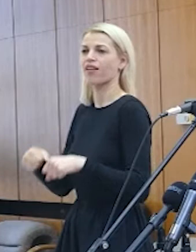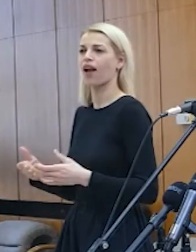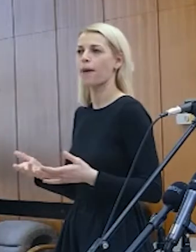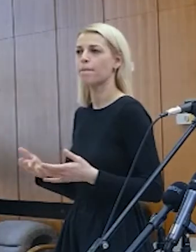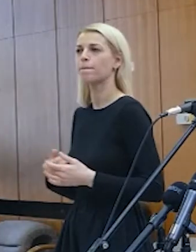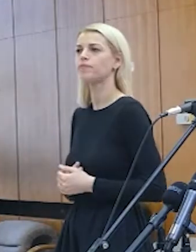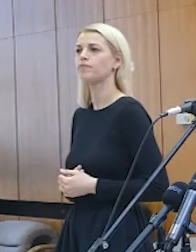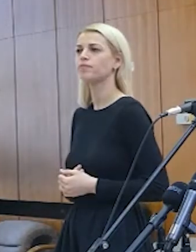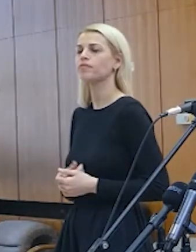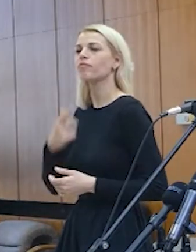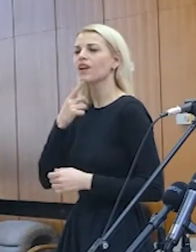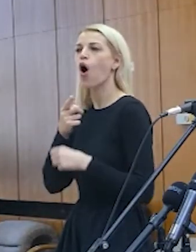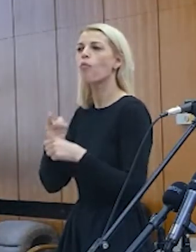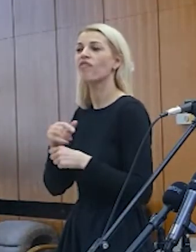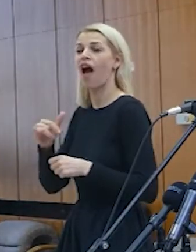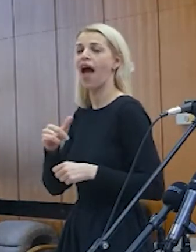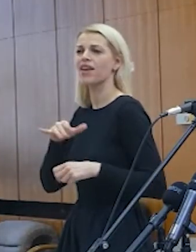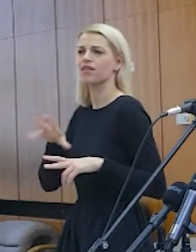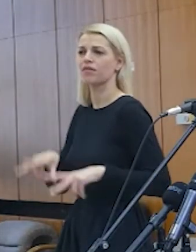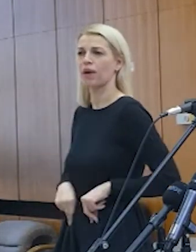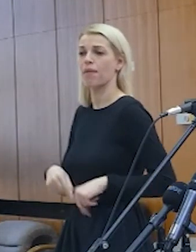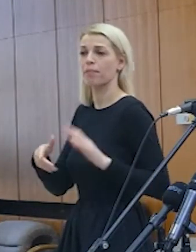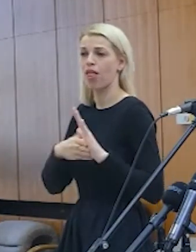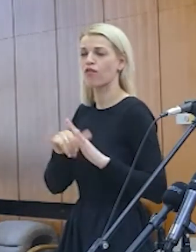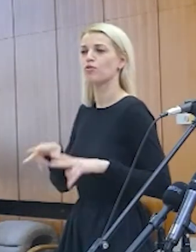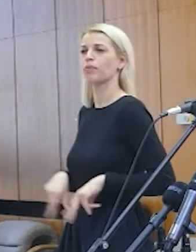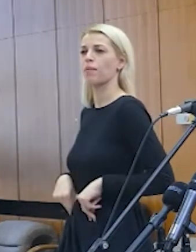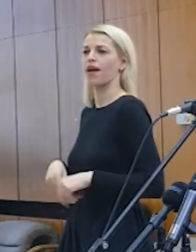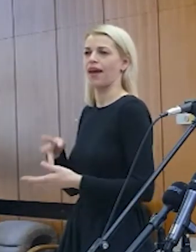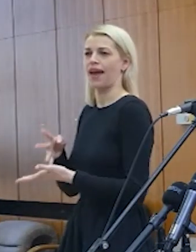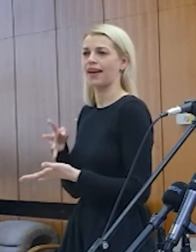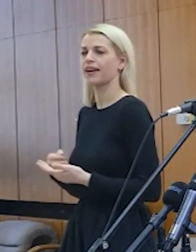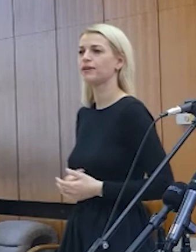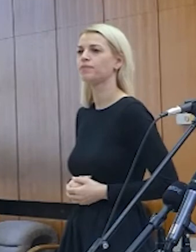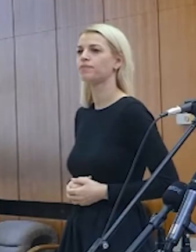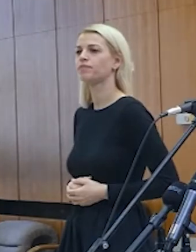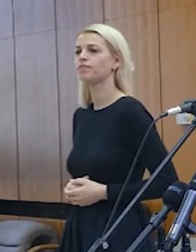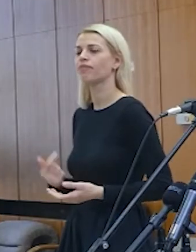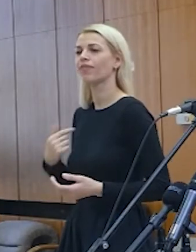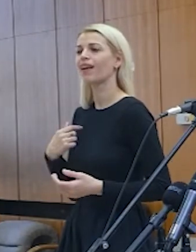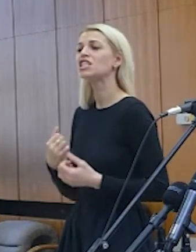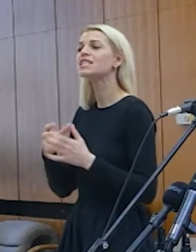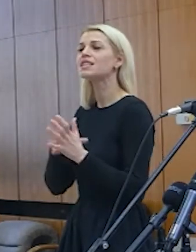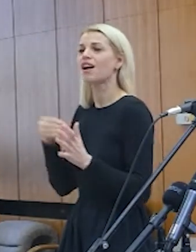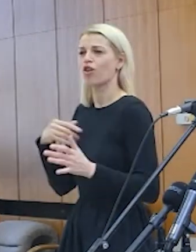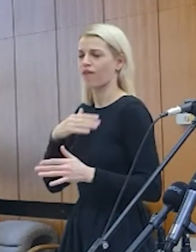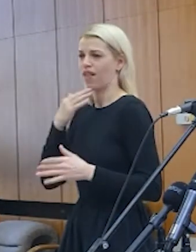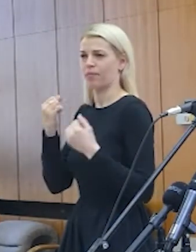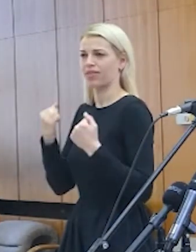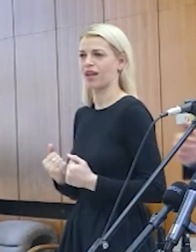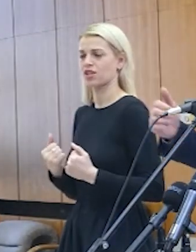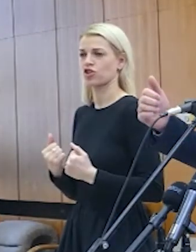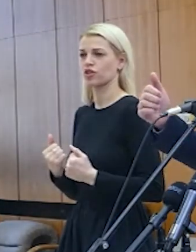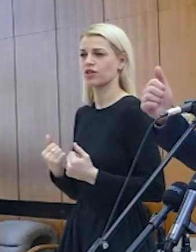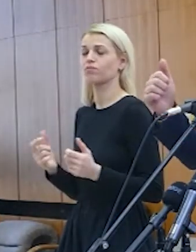vládneho kabinetu? Jednak Igora Matoviča a jednak aj Eduarda Hegera. Mali sme ťažký začiatok,